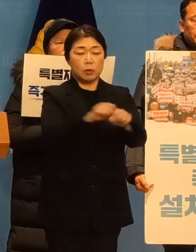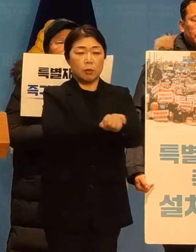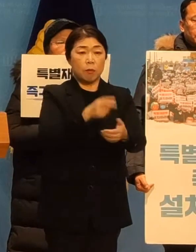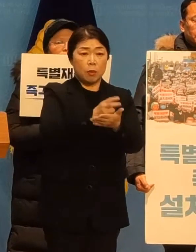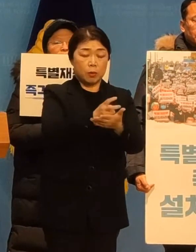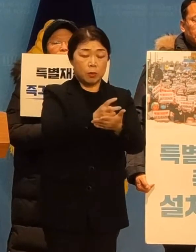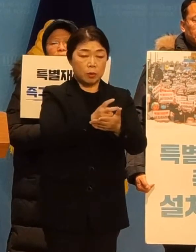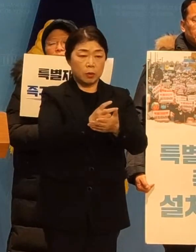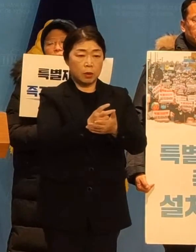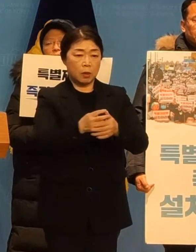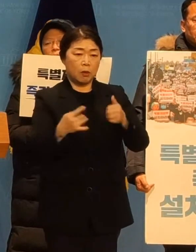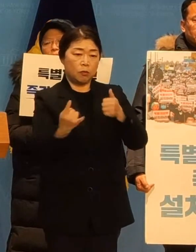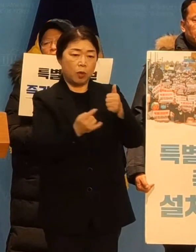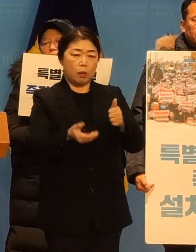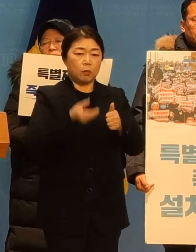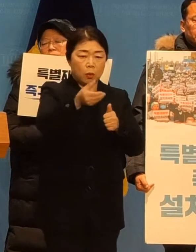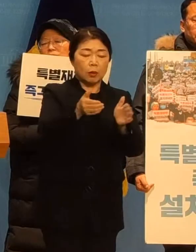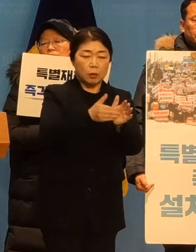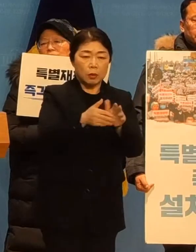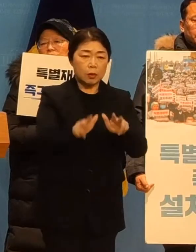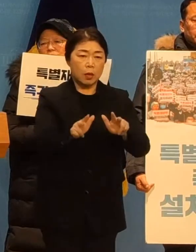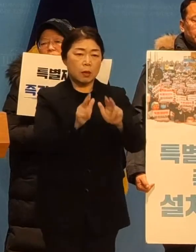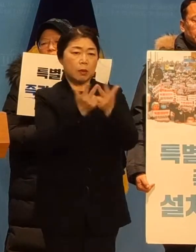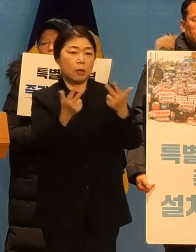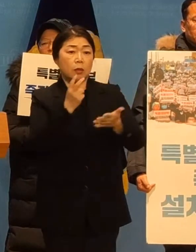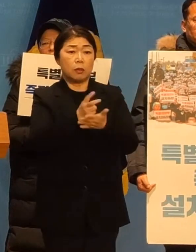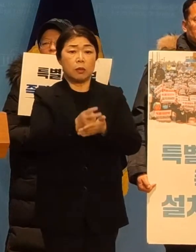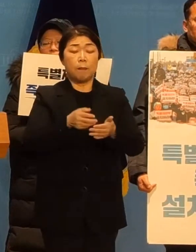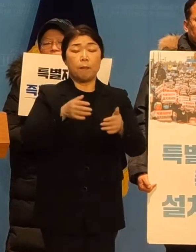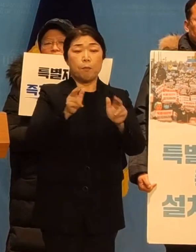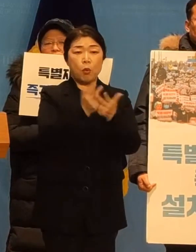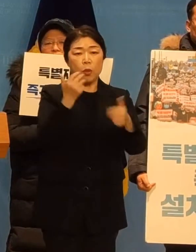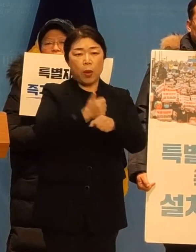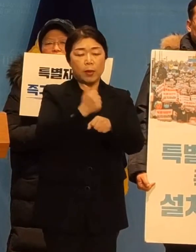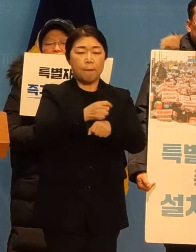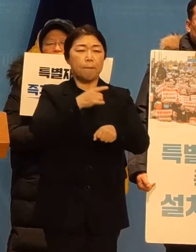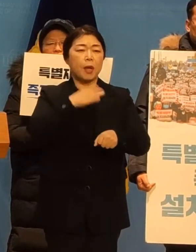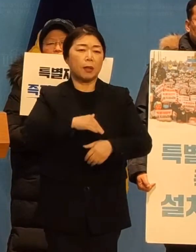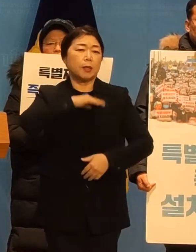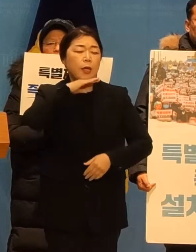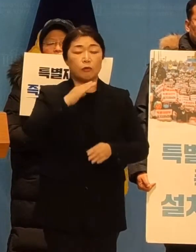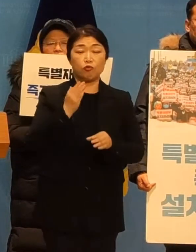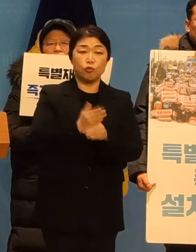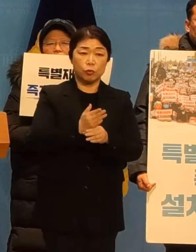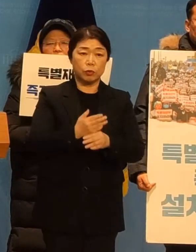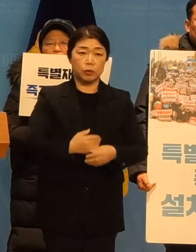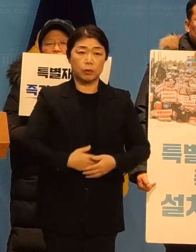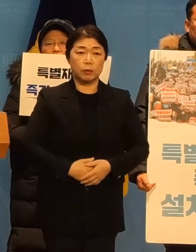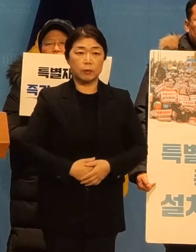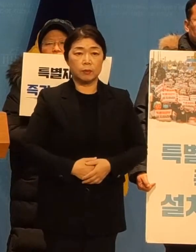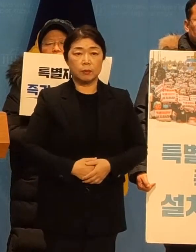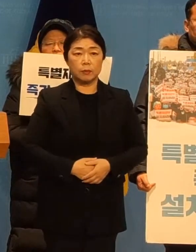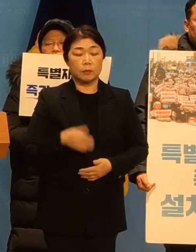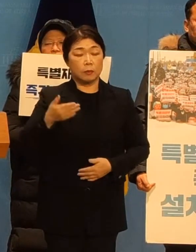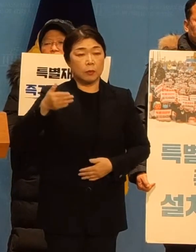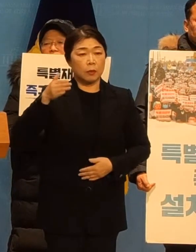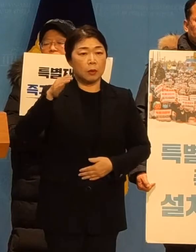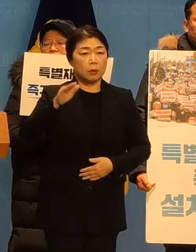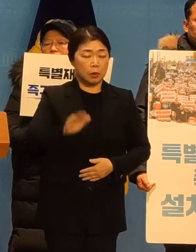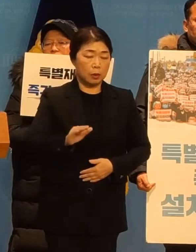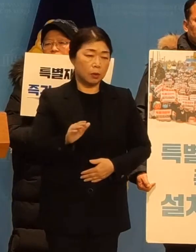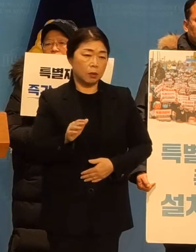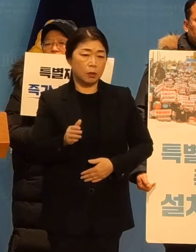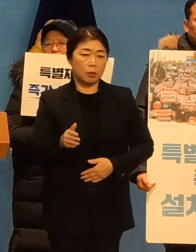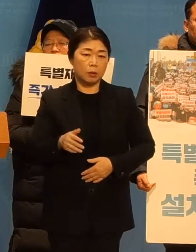통과했다. 이제 내란 전담 재판부 설치법은 본회의 통과만을 남겨두고 있다. 그런데 내란